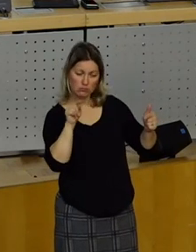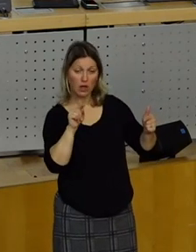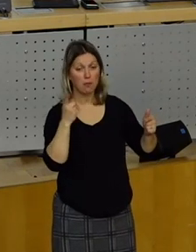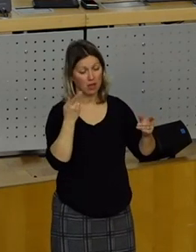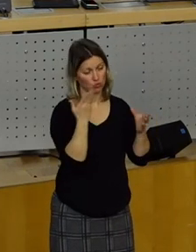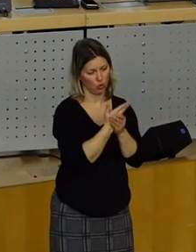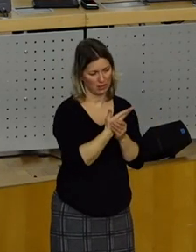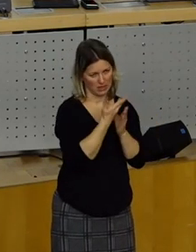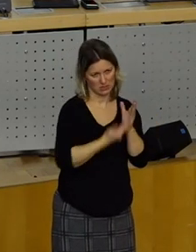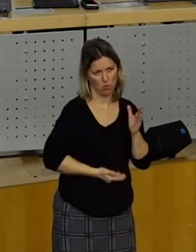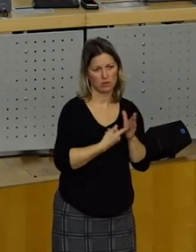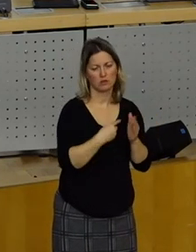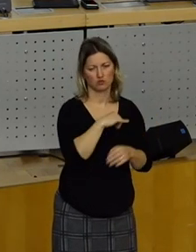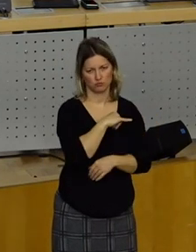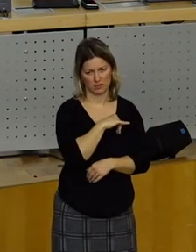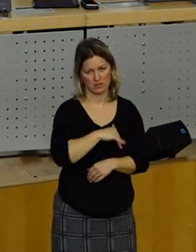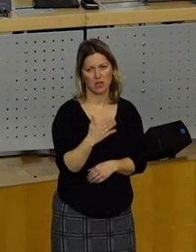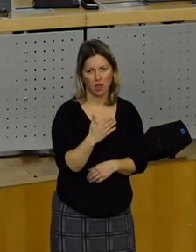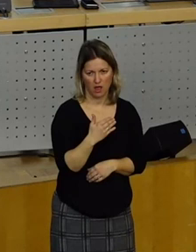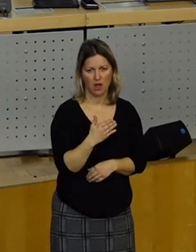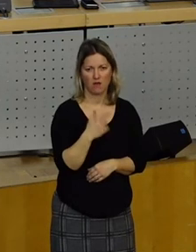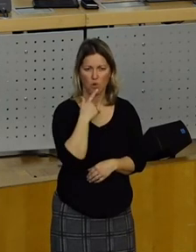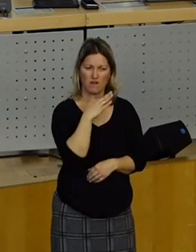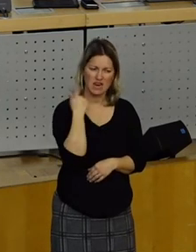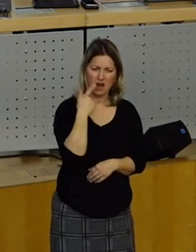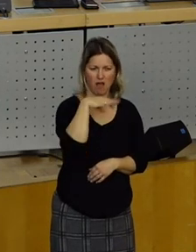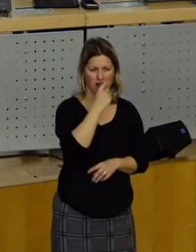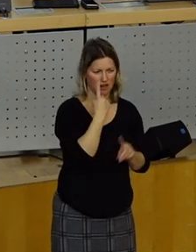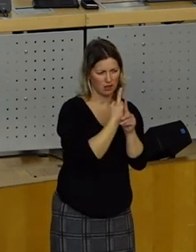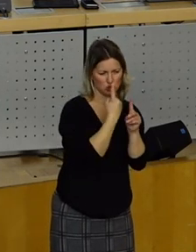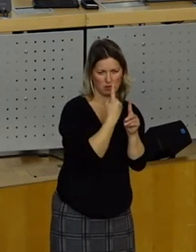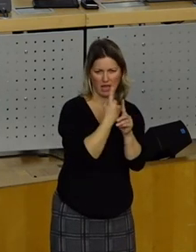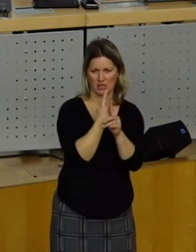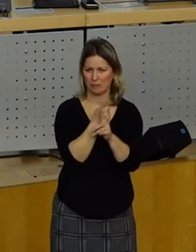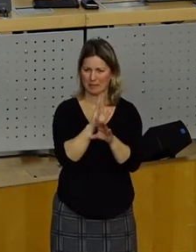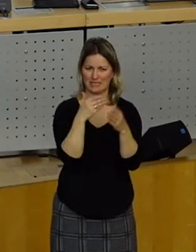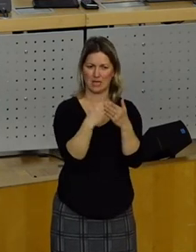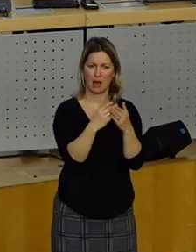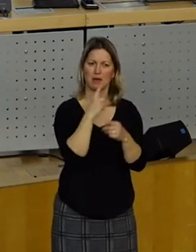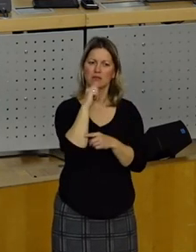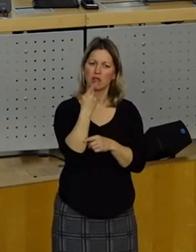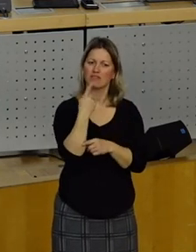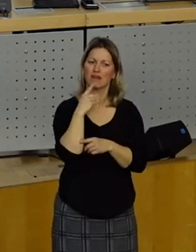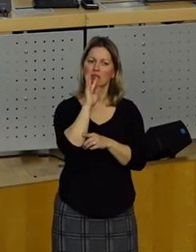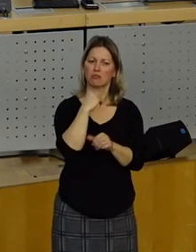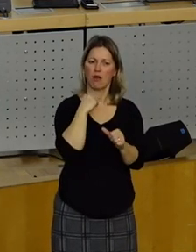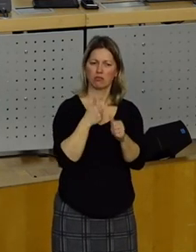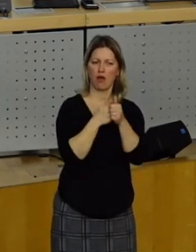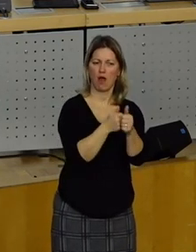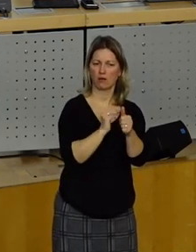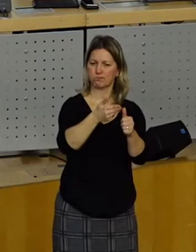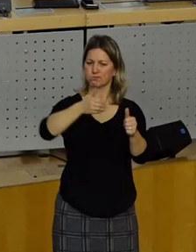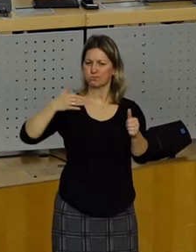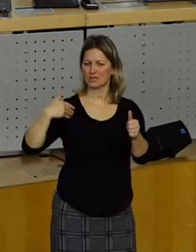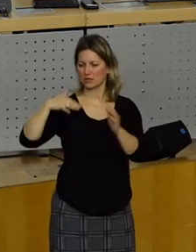dokumentation von der einzelgesprächen bis hin zu dem was als follow up vorschlägen da ist für die zukunft